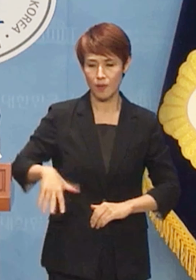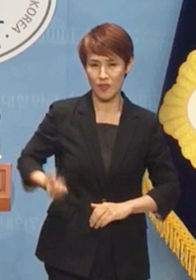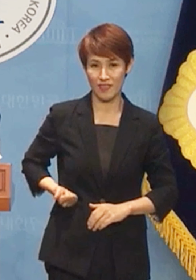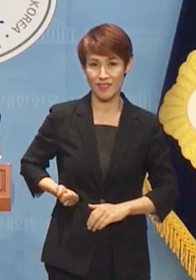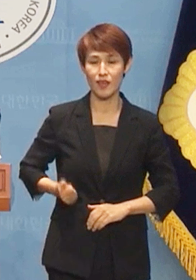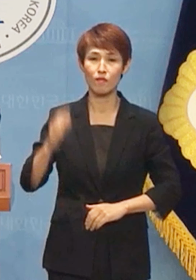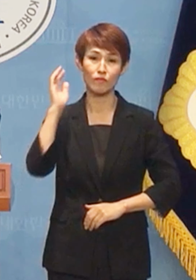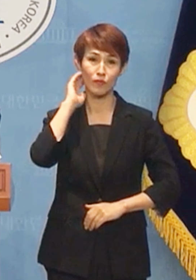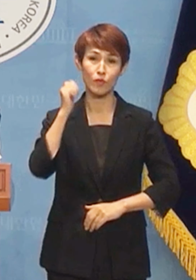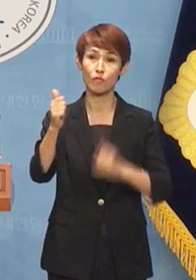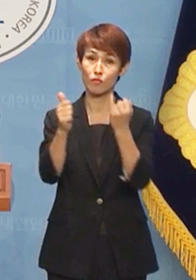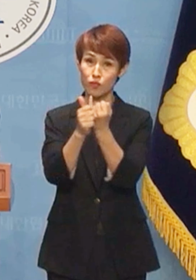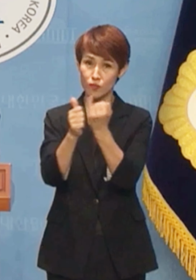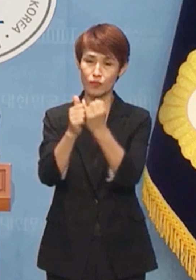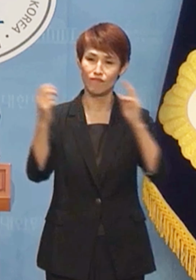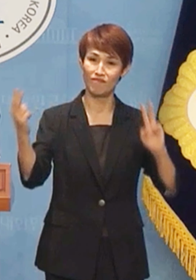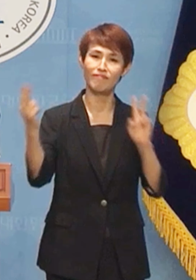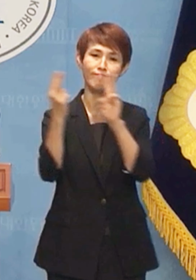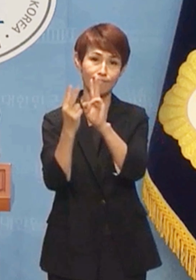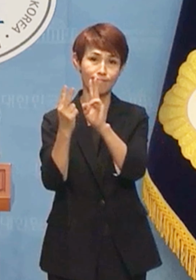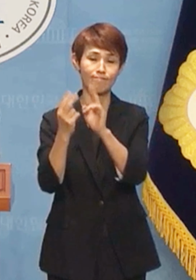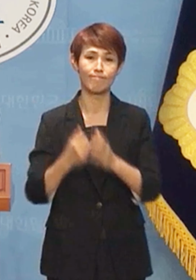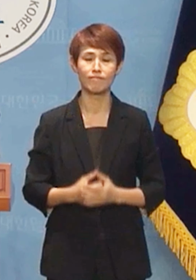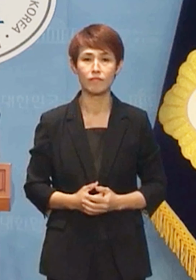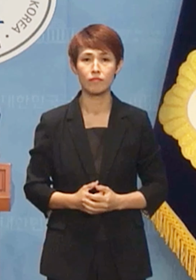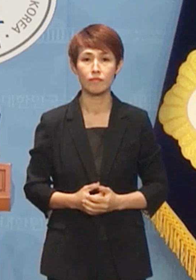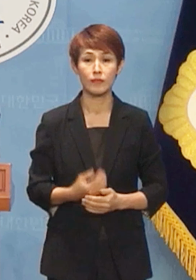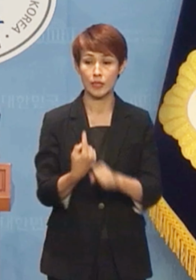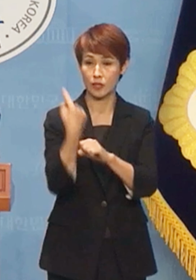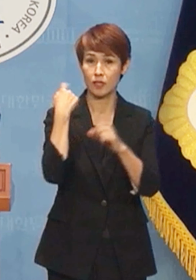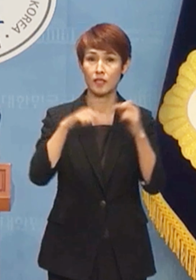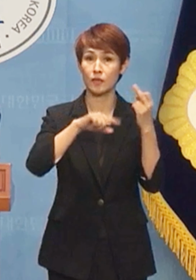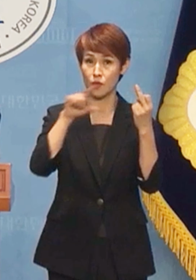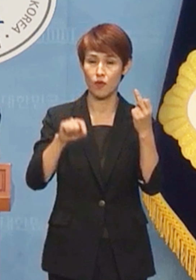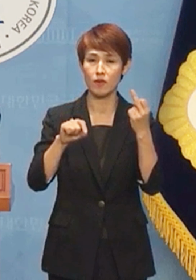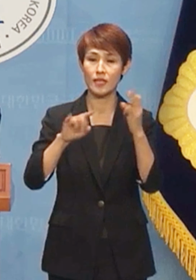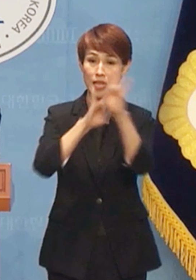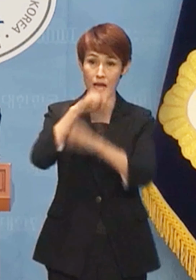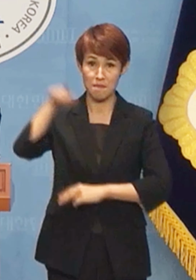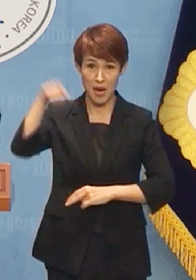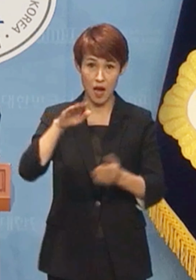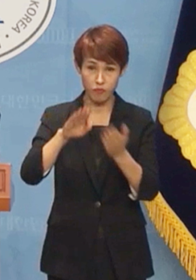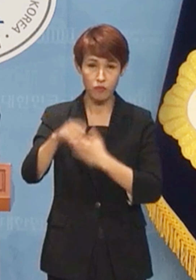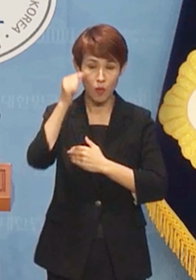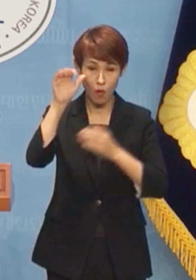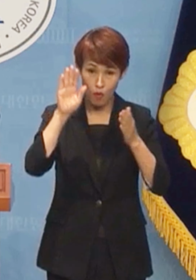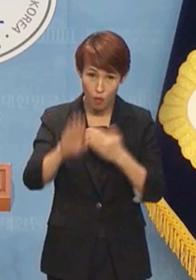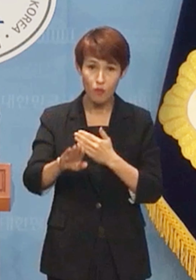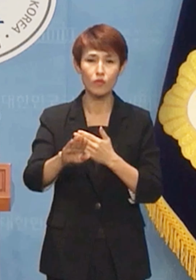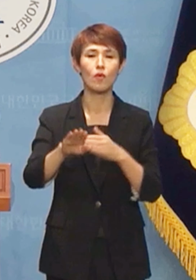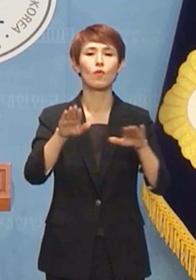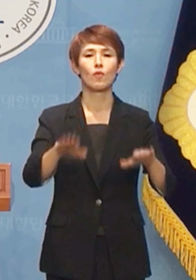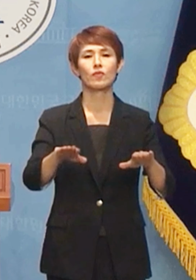정상 부부와의 5찬 일정이었습니다 지난해 12월 네덜란드 순방 이후 5개월 만에 공식석상에